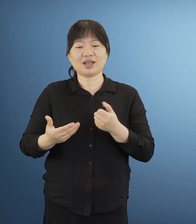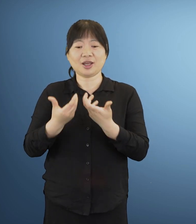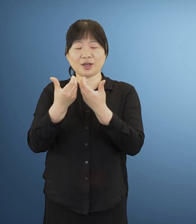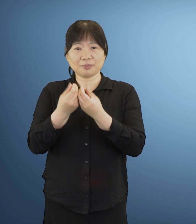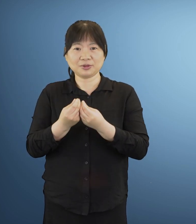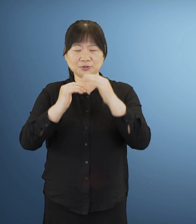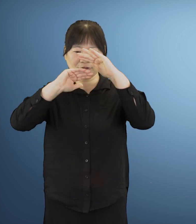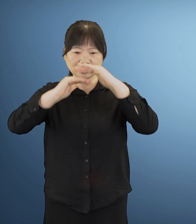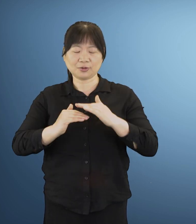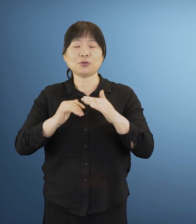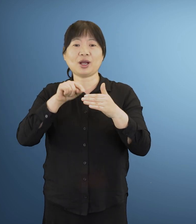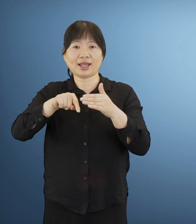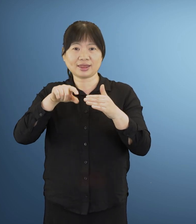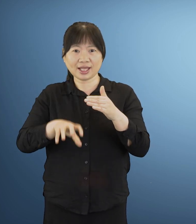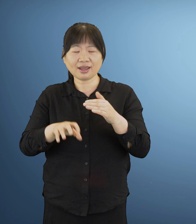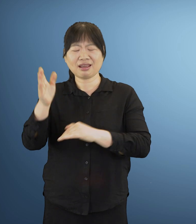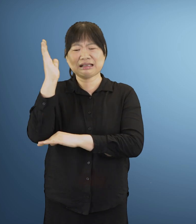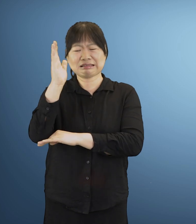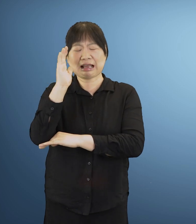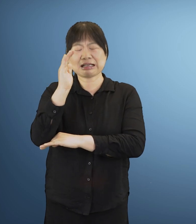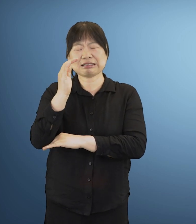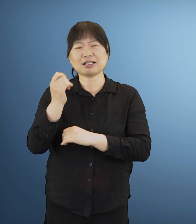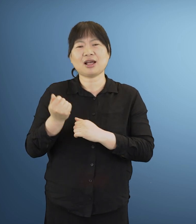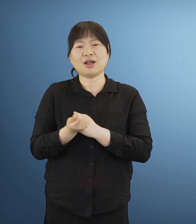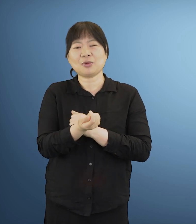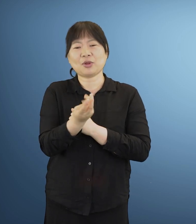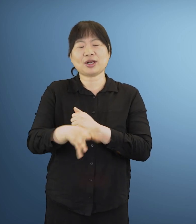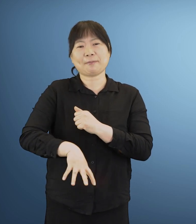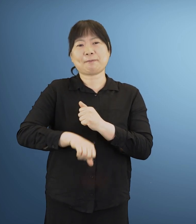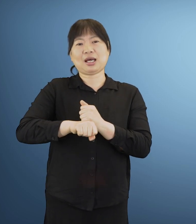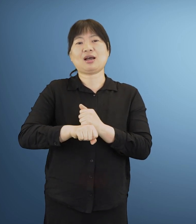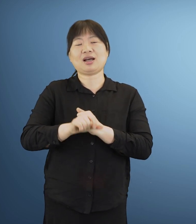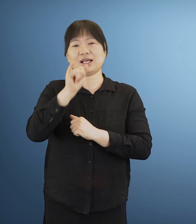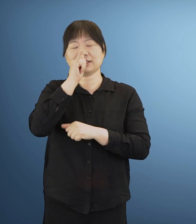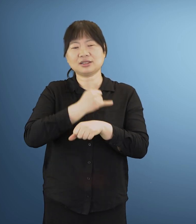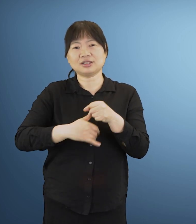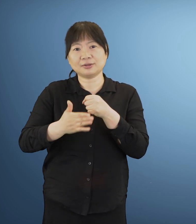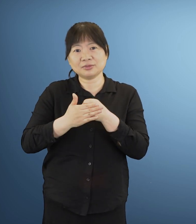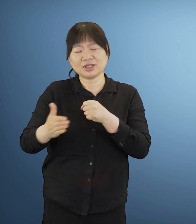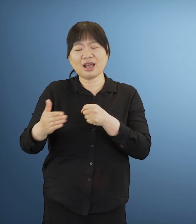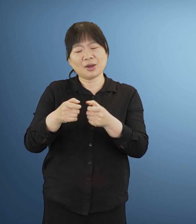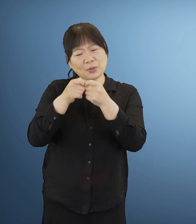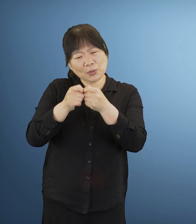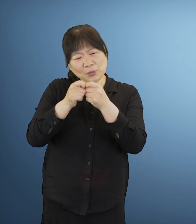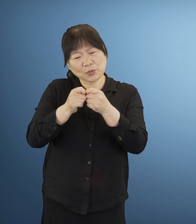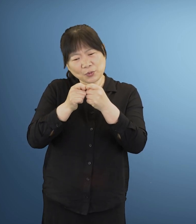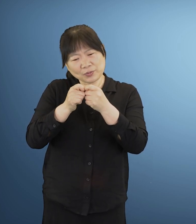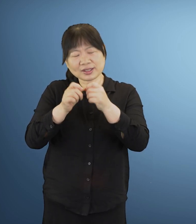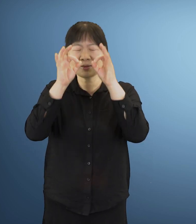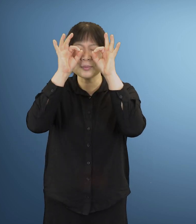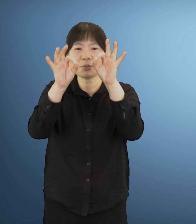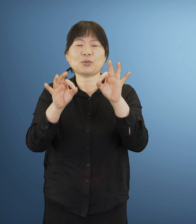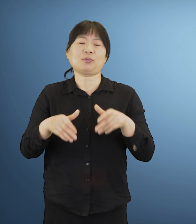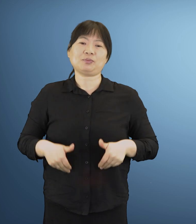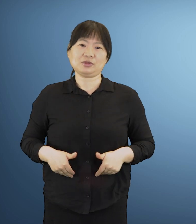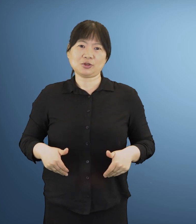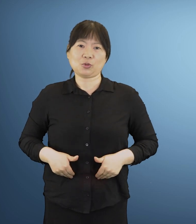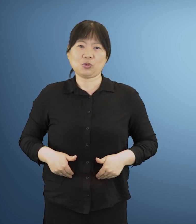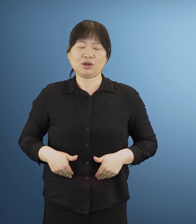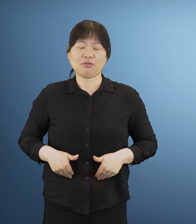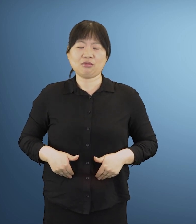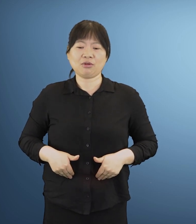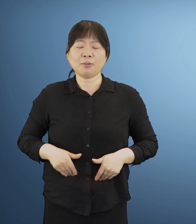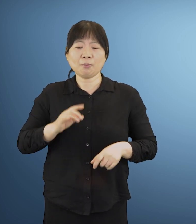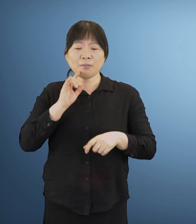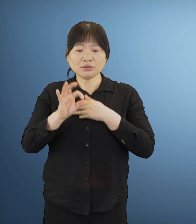있기 때문에 좀 꼼꼼히 또 정확하게 보지 않으면 해석의 혼란을 가져올